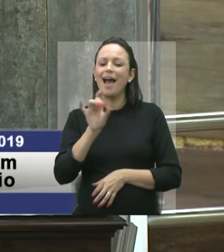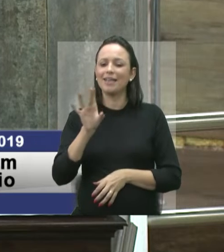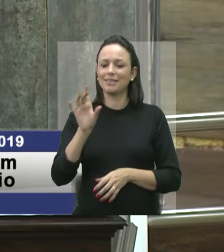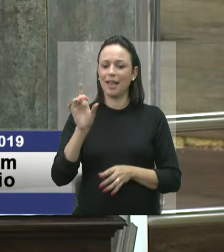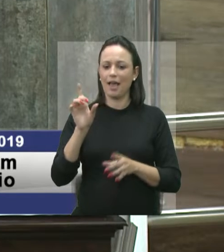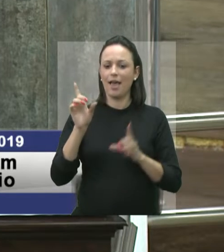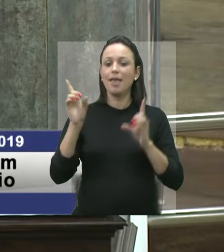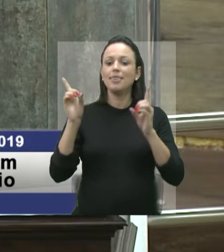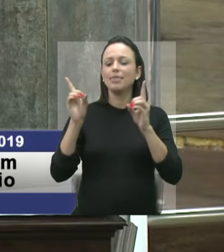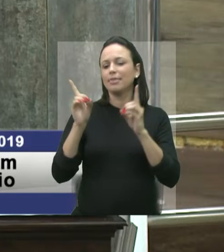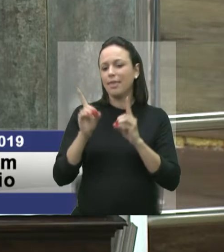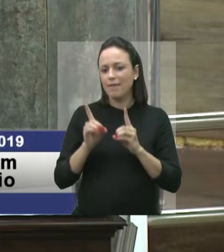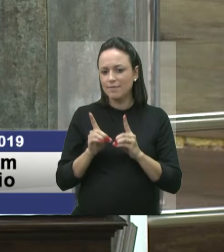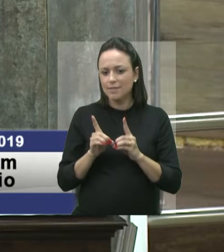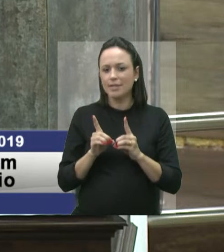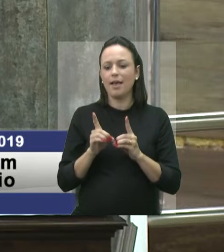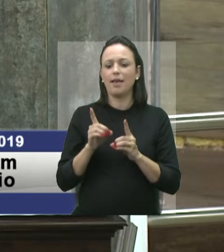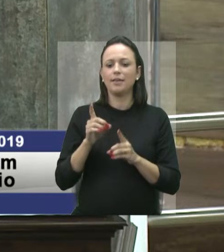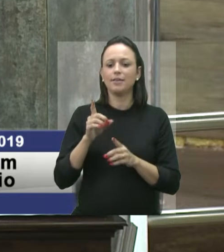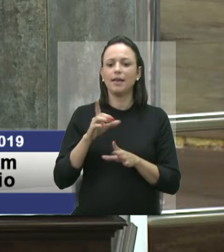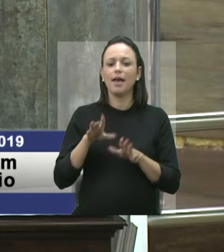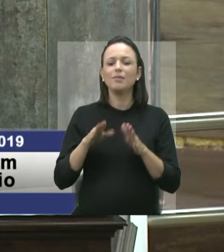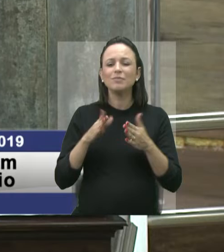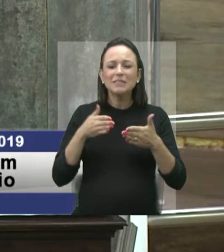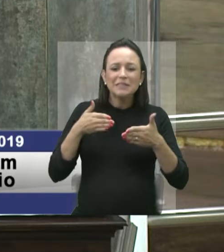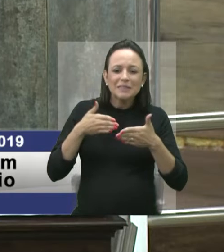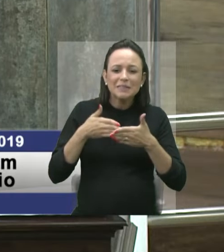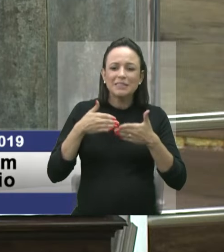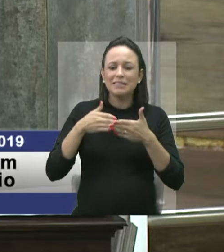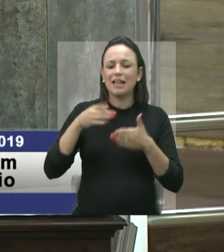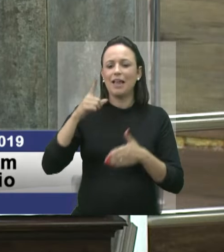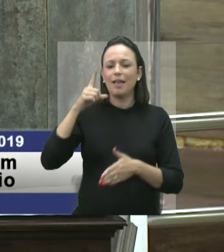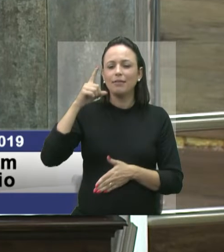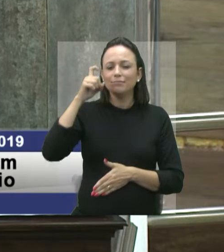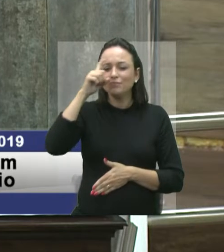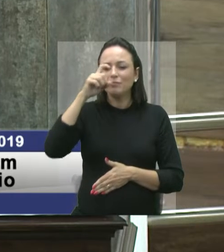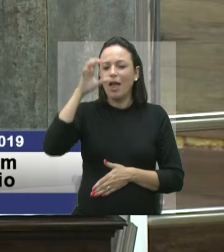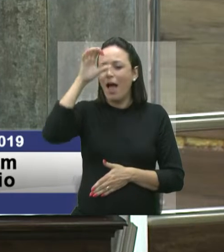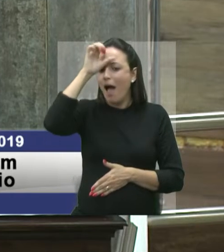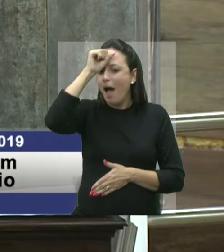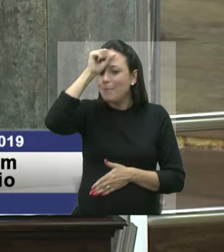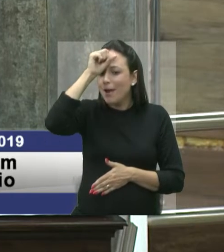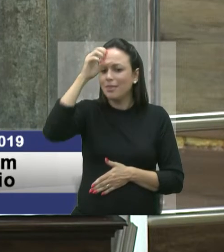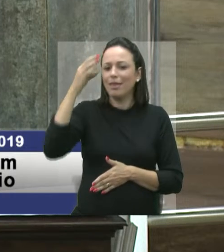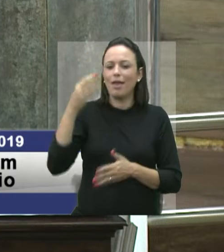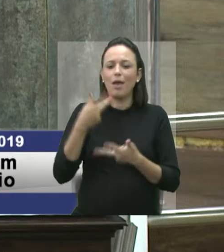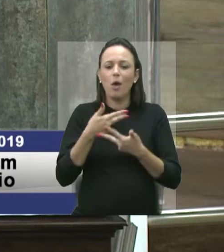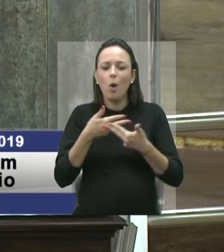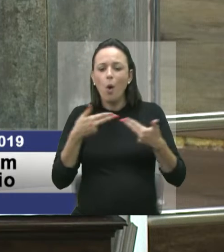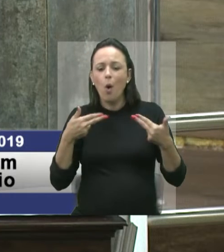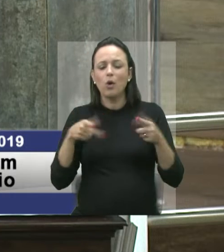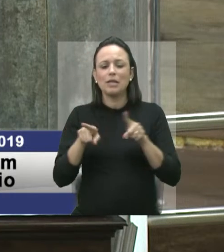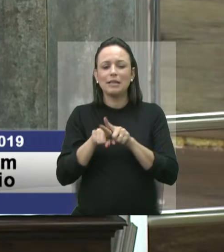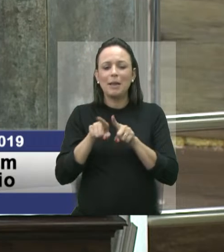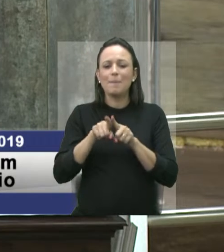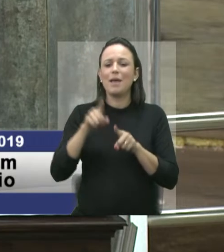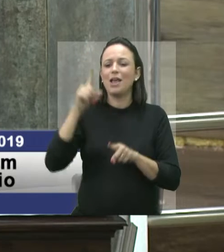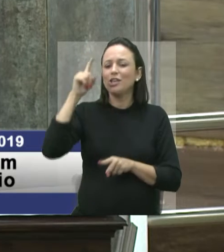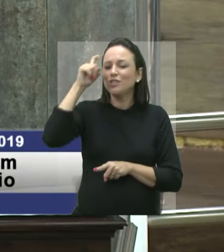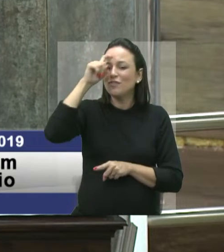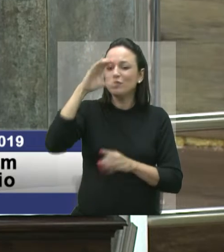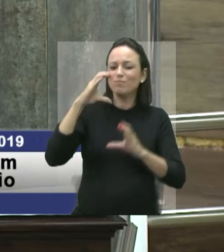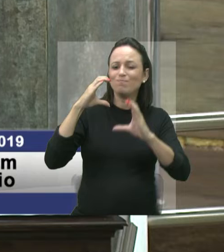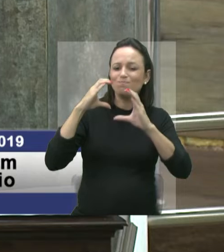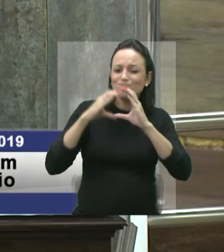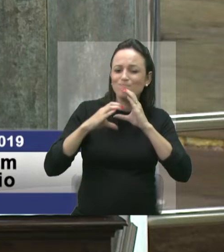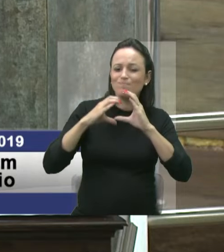O modo como cada deficiência afetará o aprendizado de tarefas simples e o desenvolvimento da comunicação do